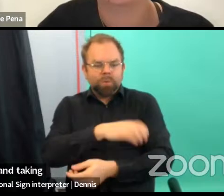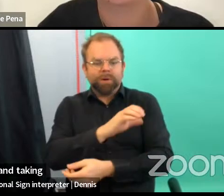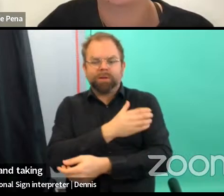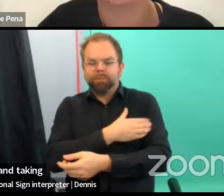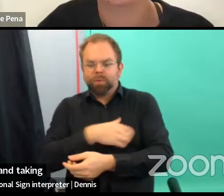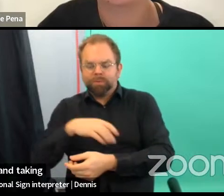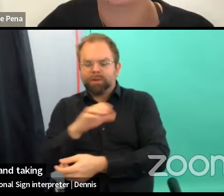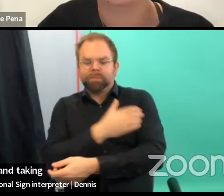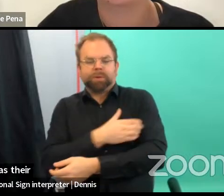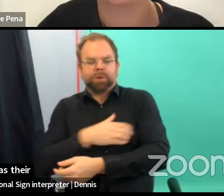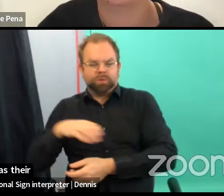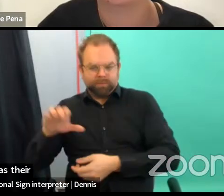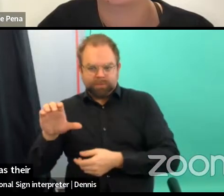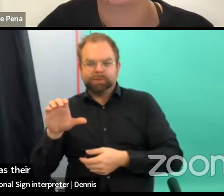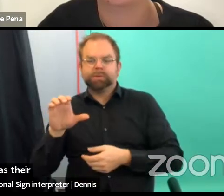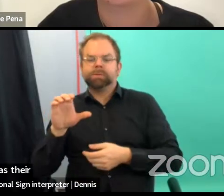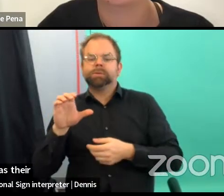y